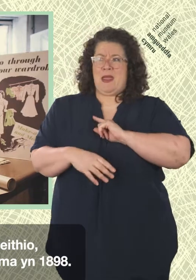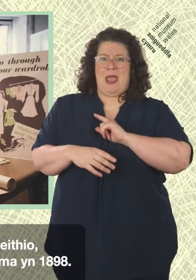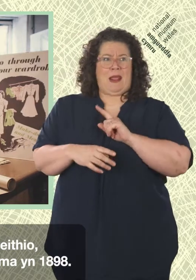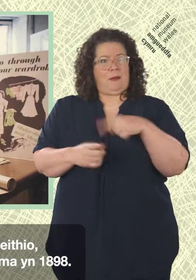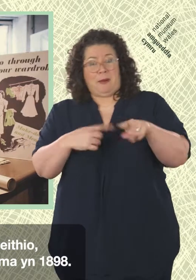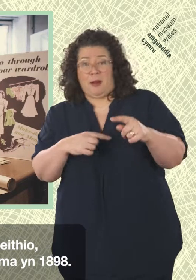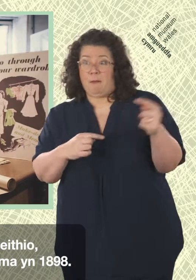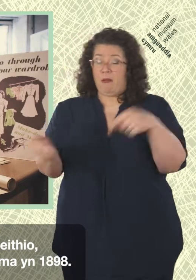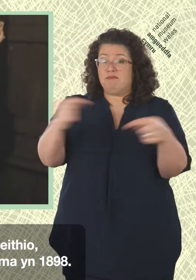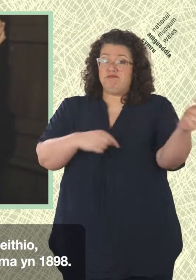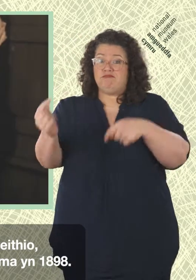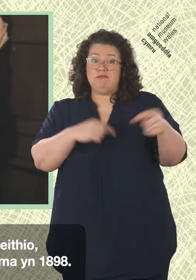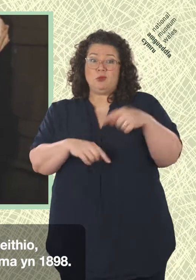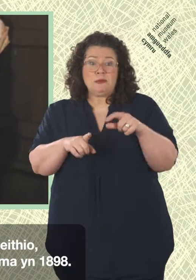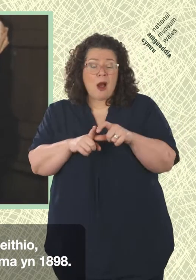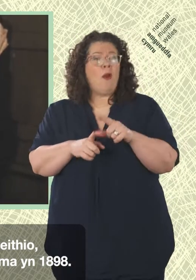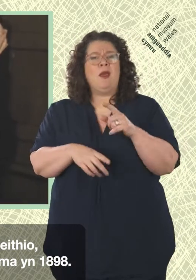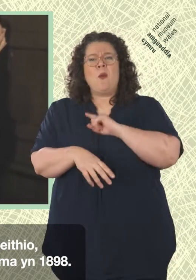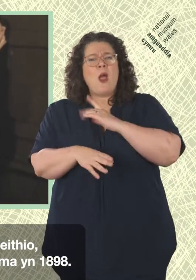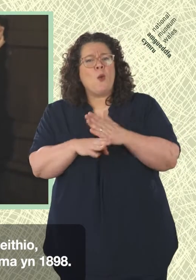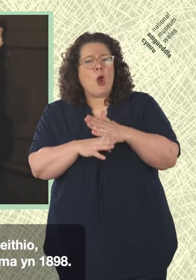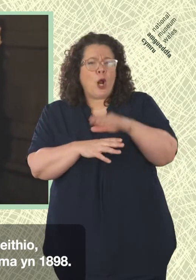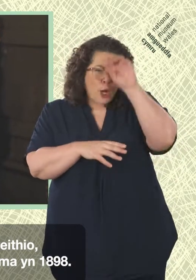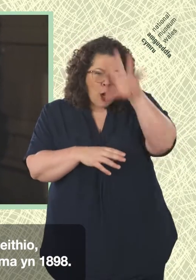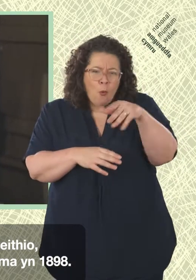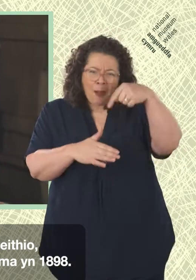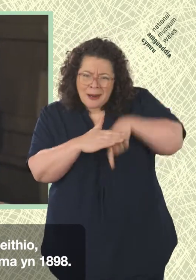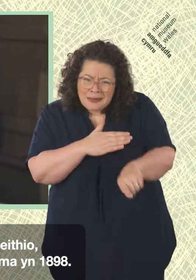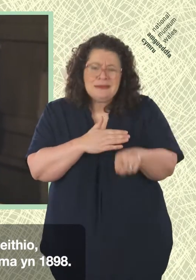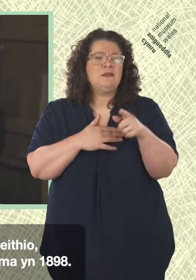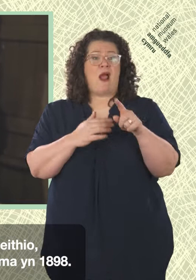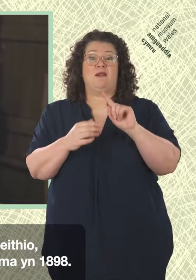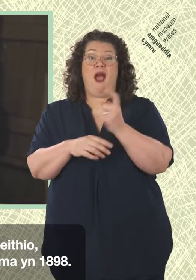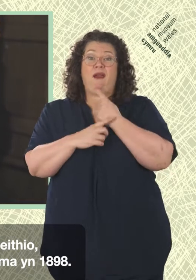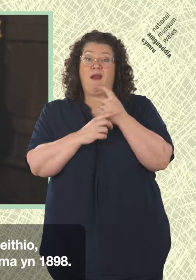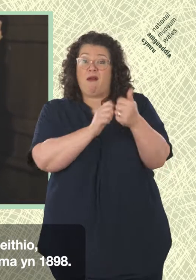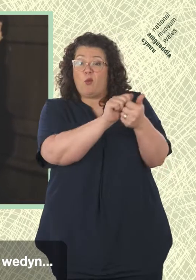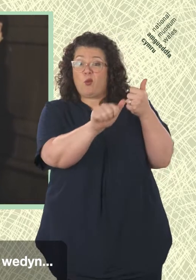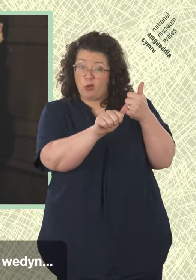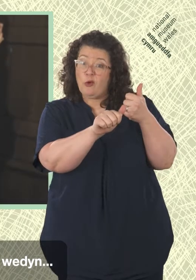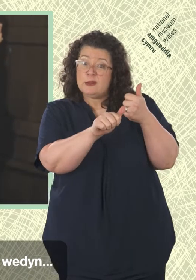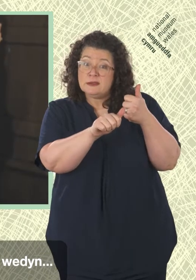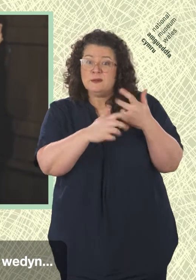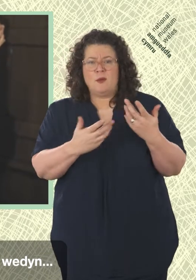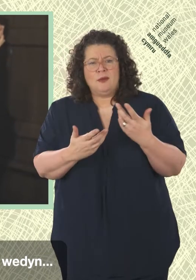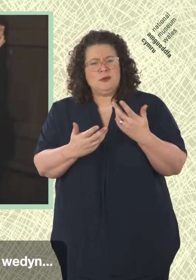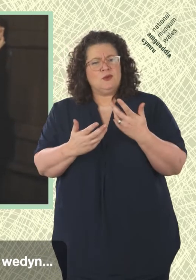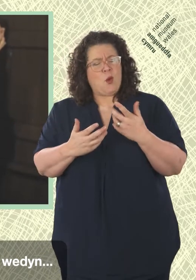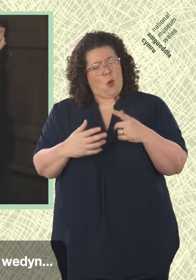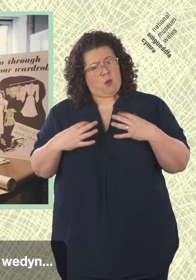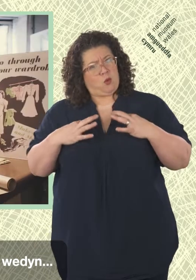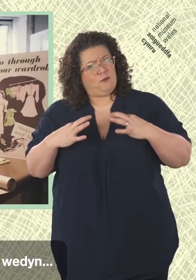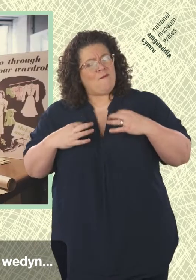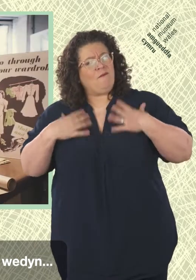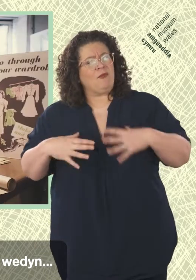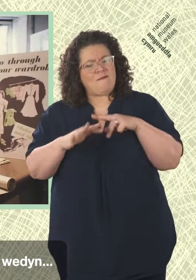yma i weithio, a wedyn agorodd y siop yma yn 1898. A dyma ni, 45